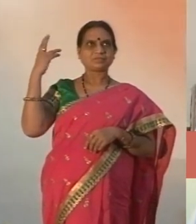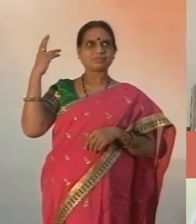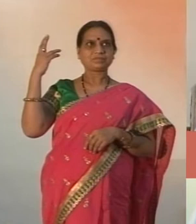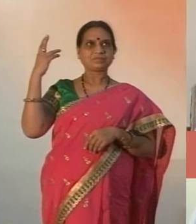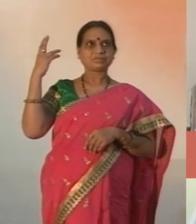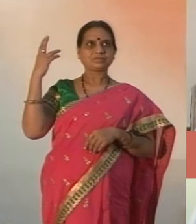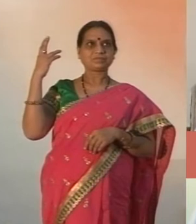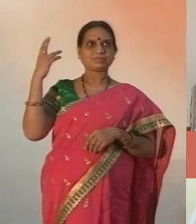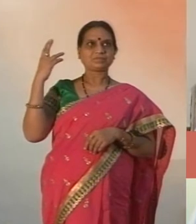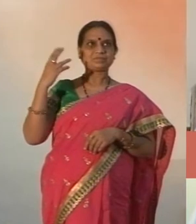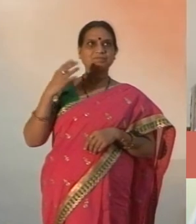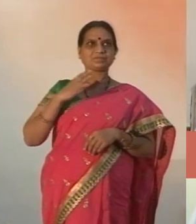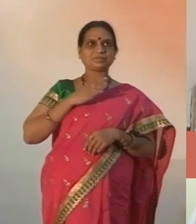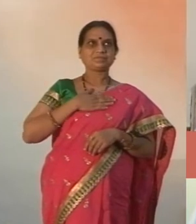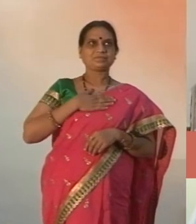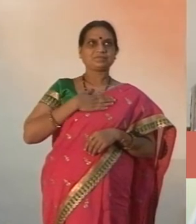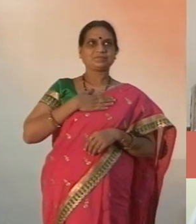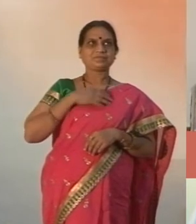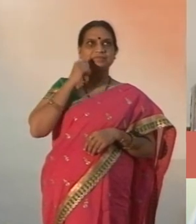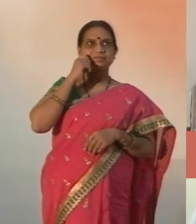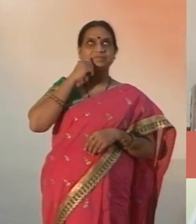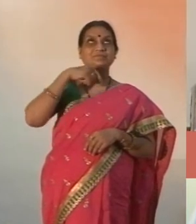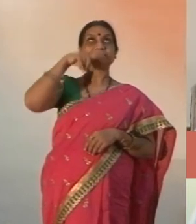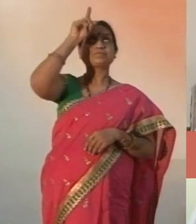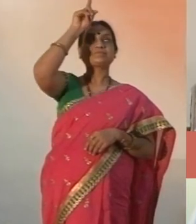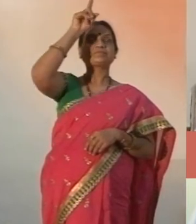कि मेरे पिता परमात्मा